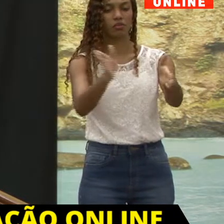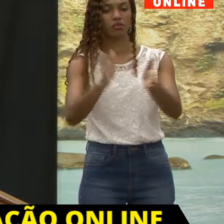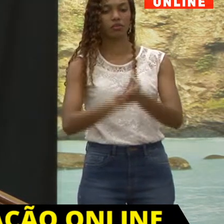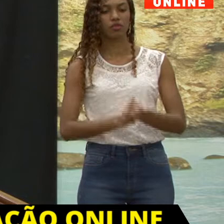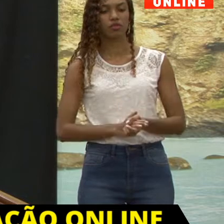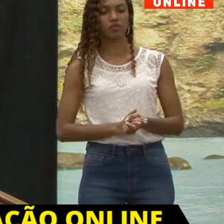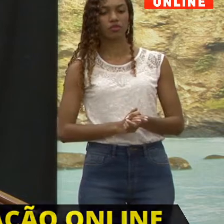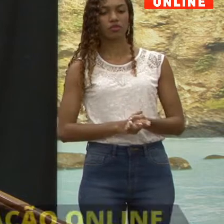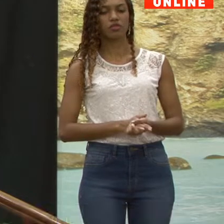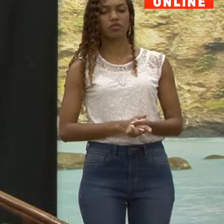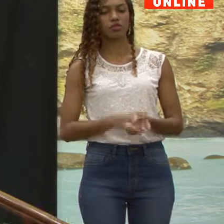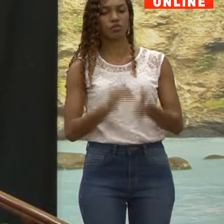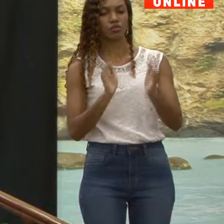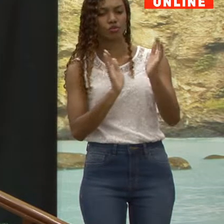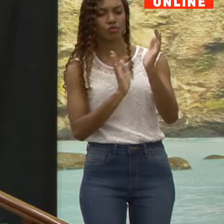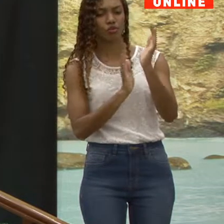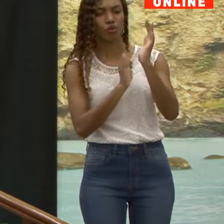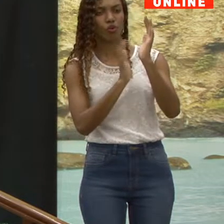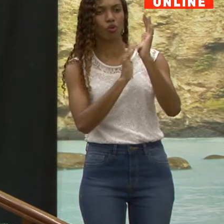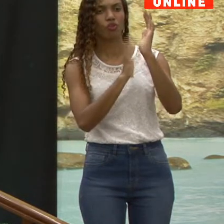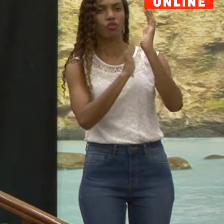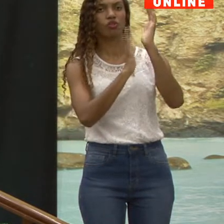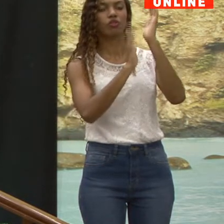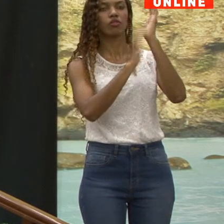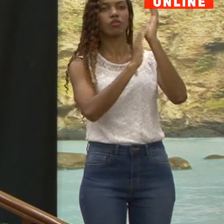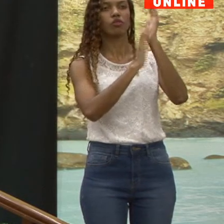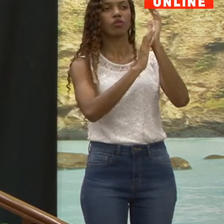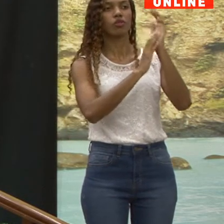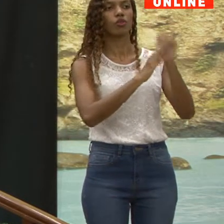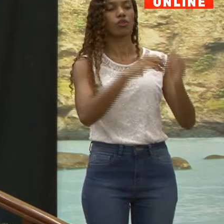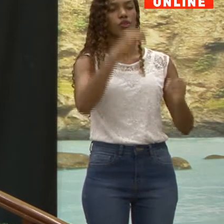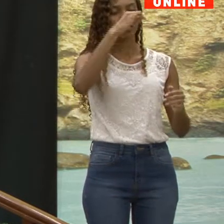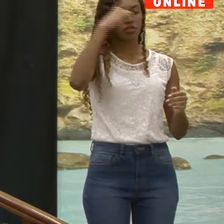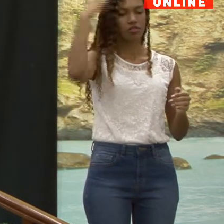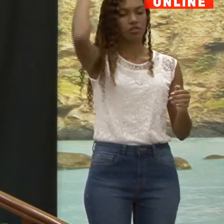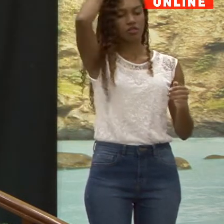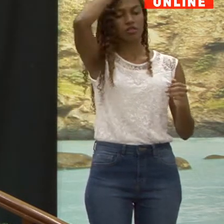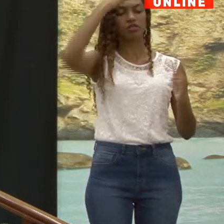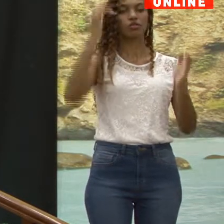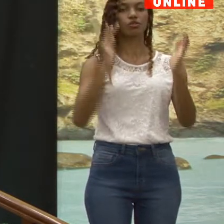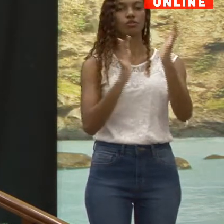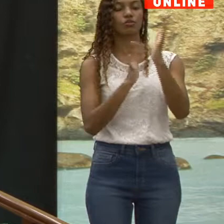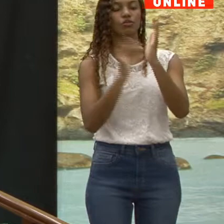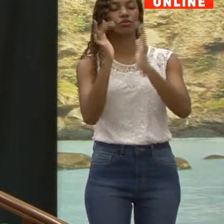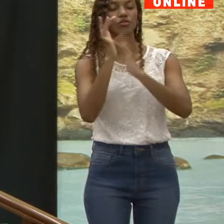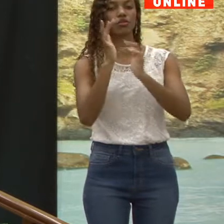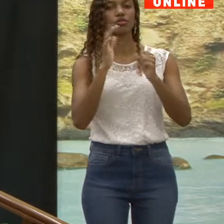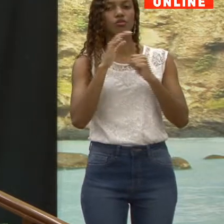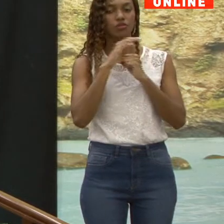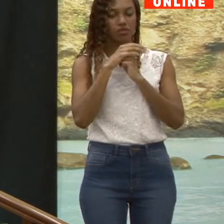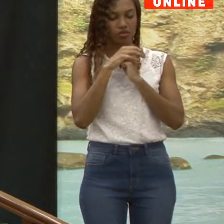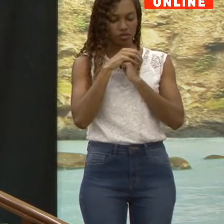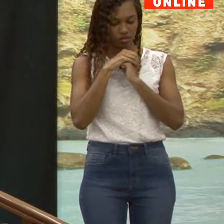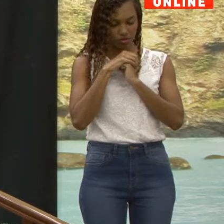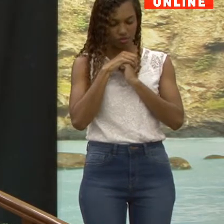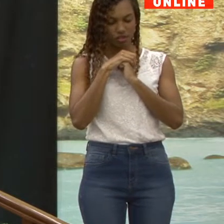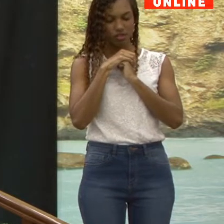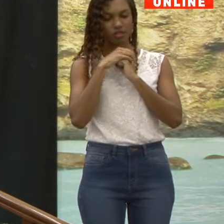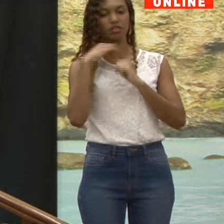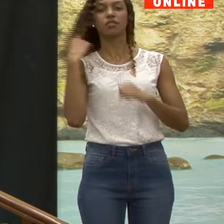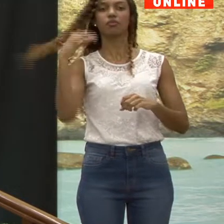louvor do nome precioso, do nome santo, do nome de Jesus. Amém.